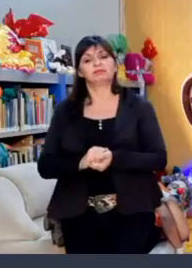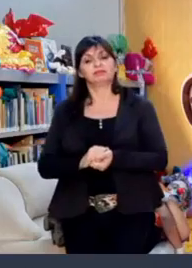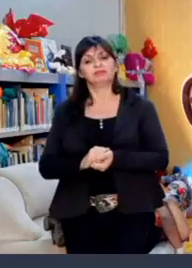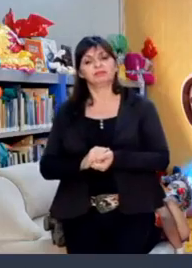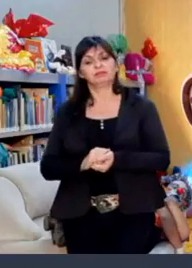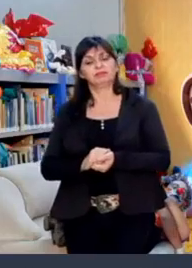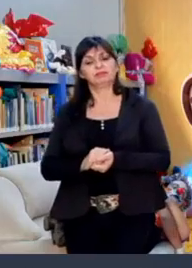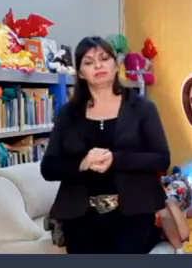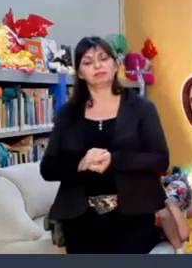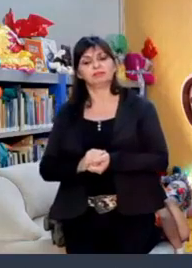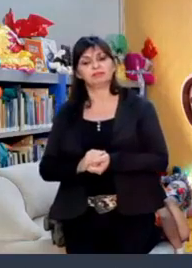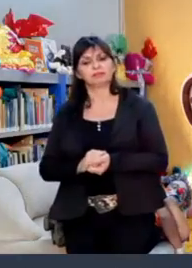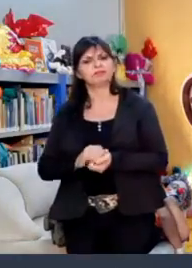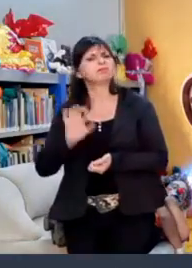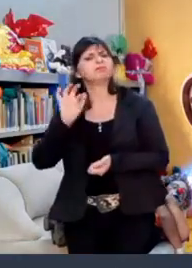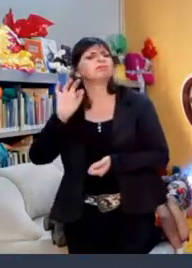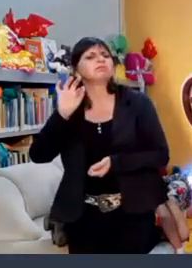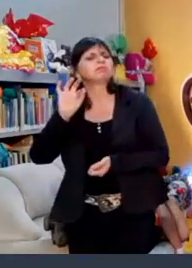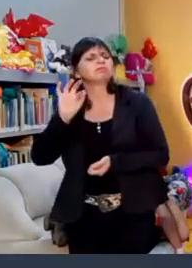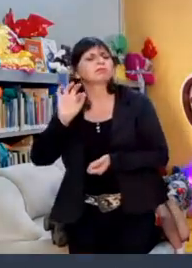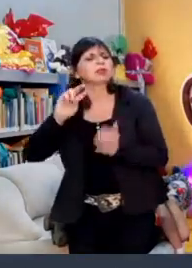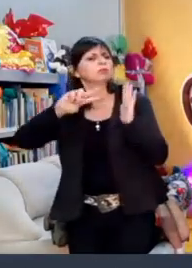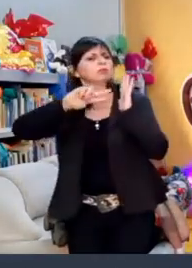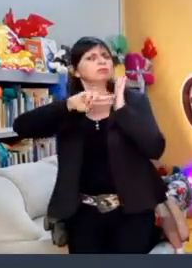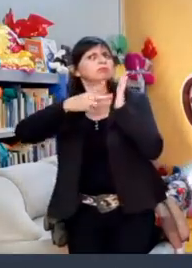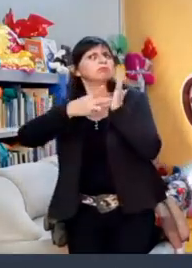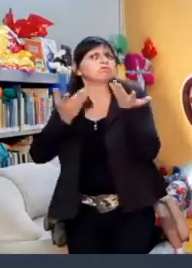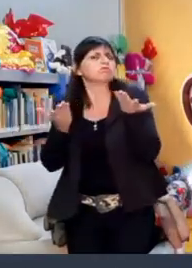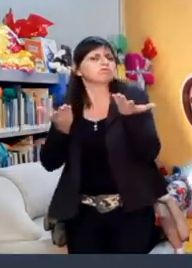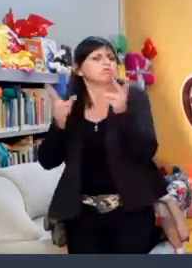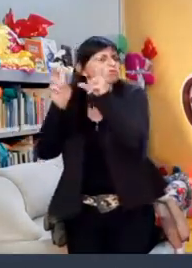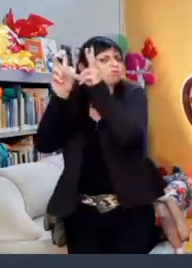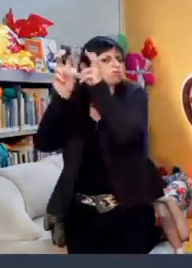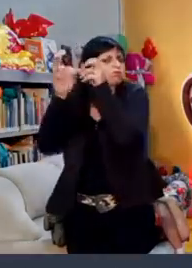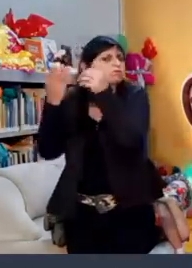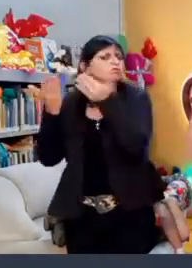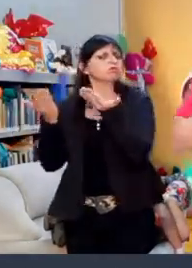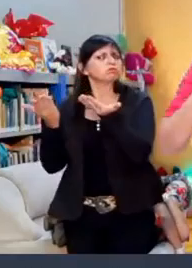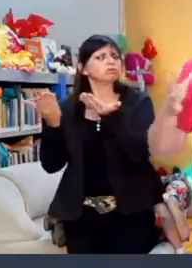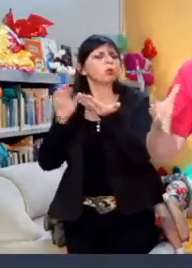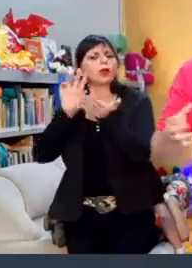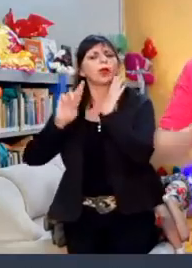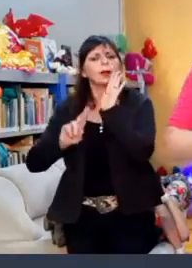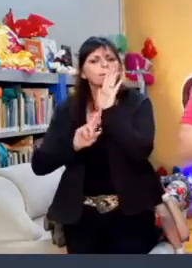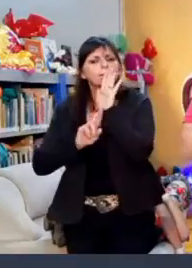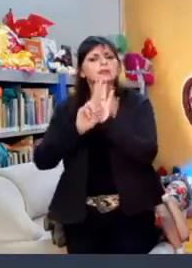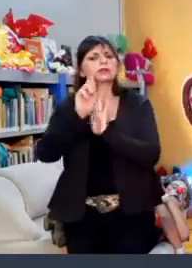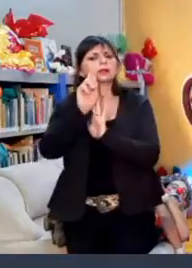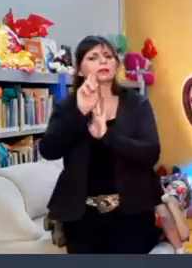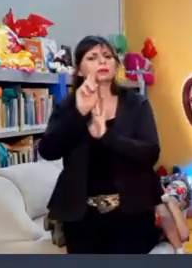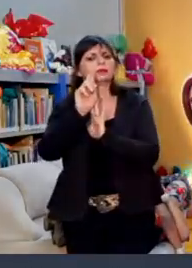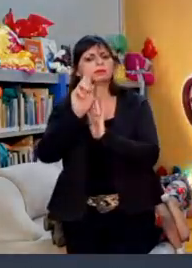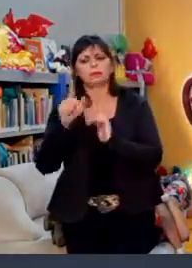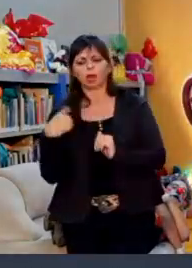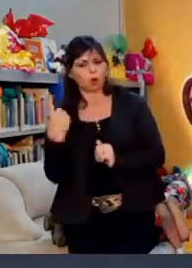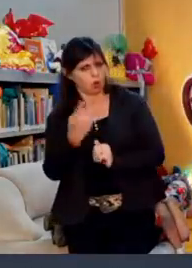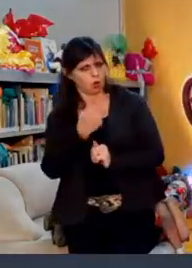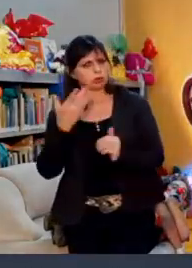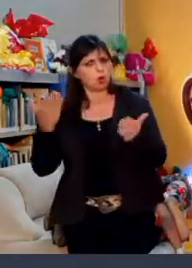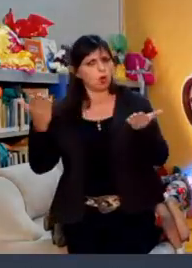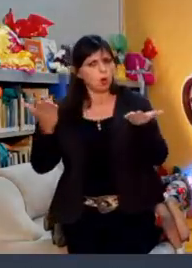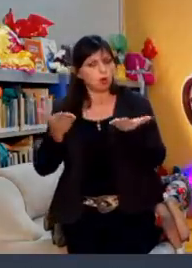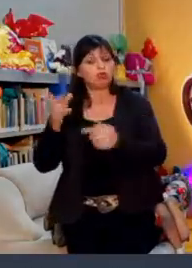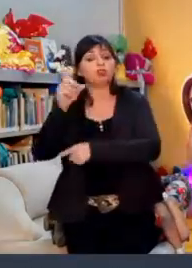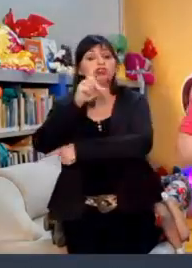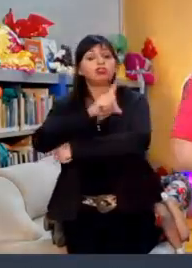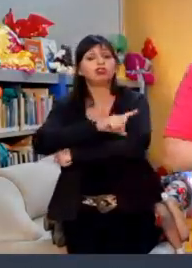O que isso quer dizer? O que isso representa para nós nesse contexto, pessoal? Tá? Eu